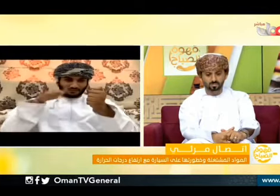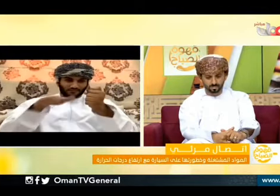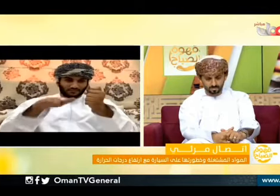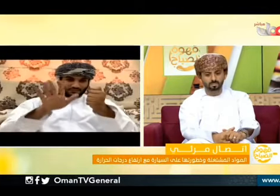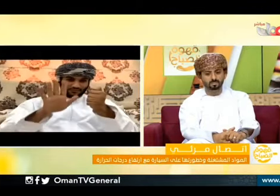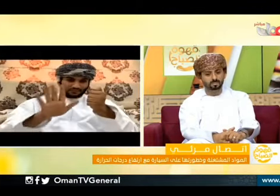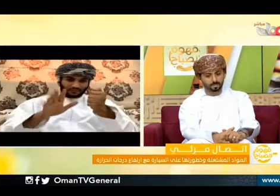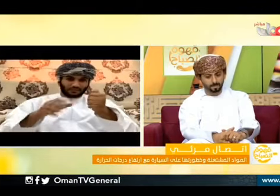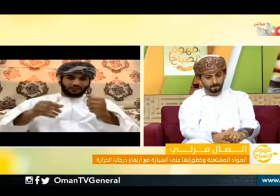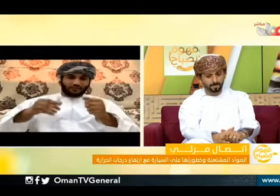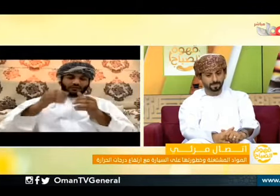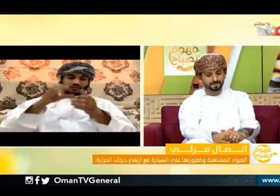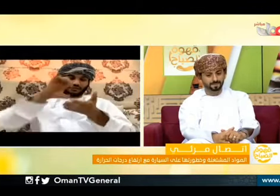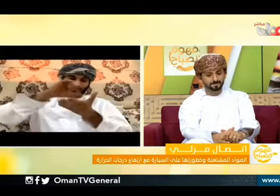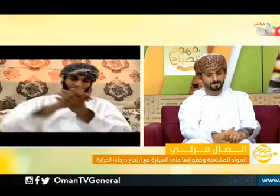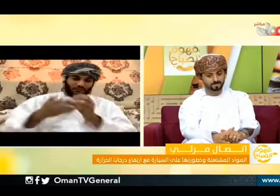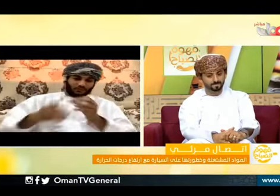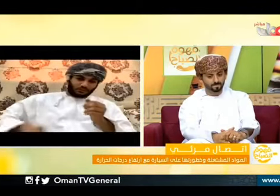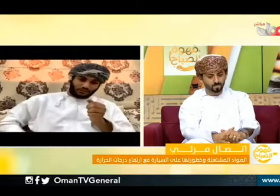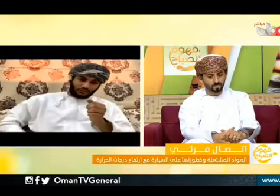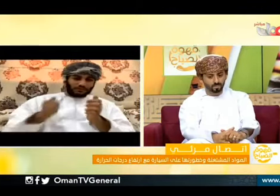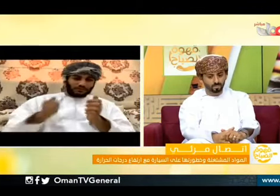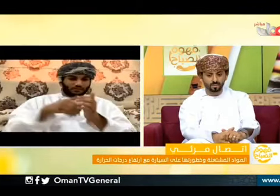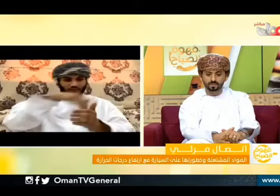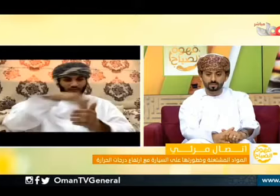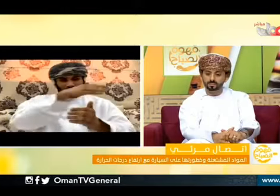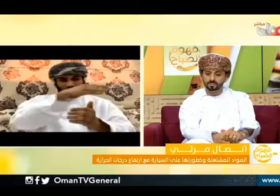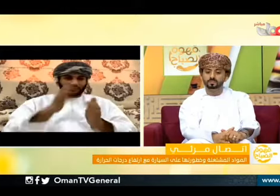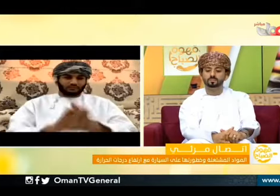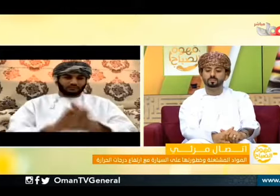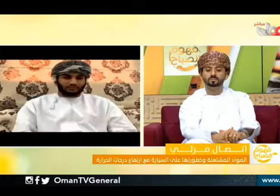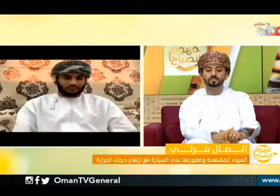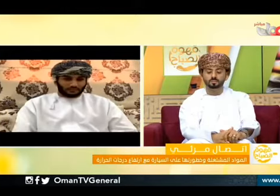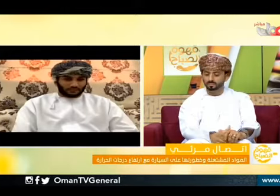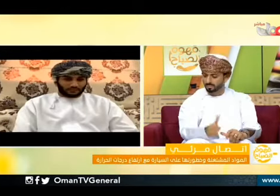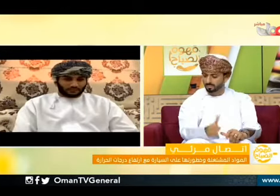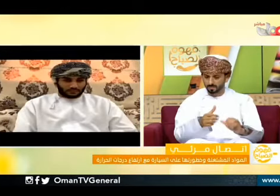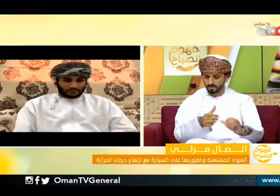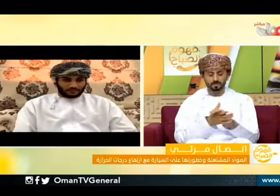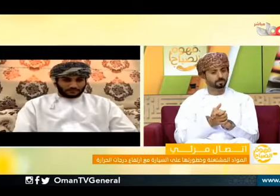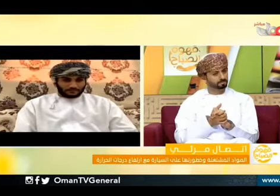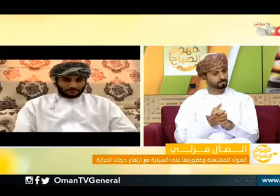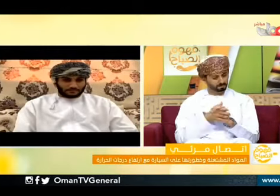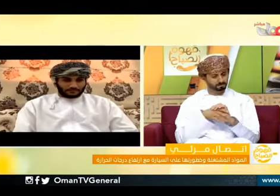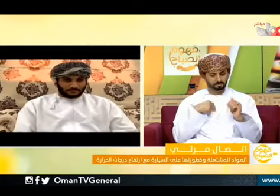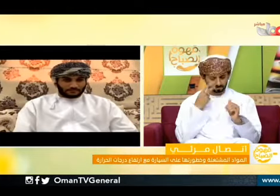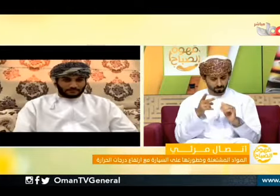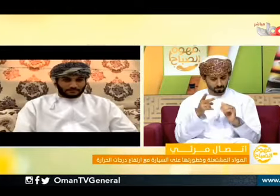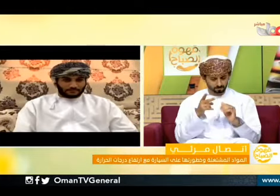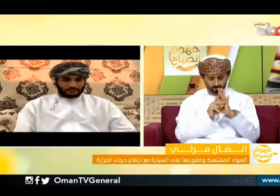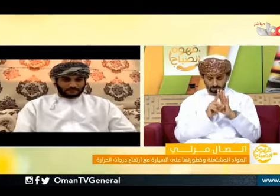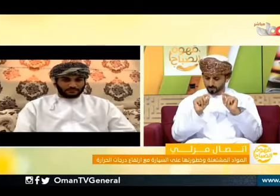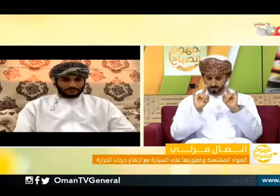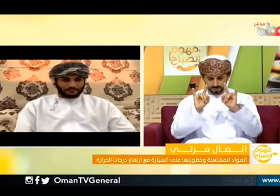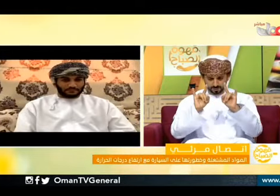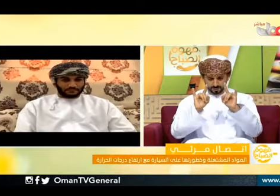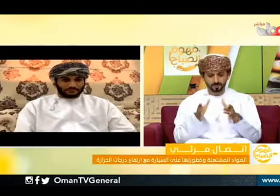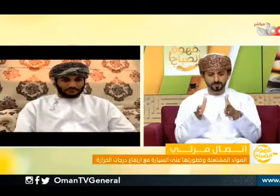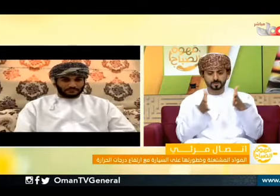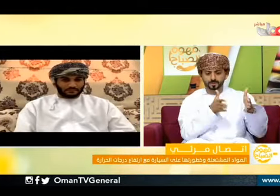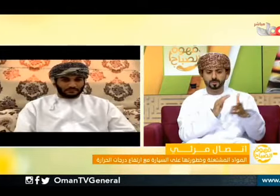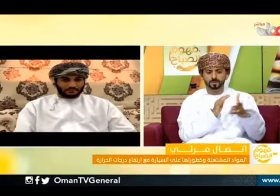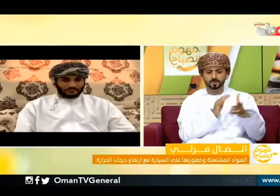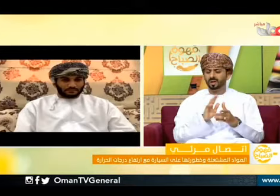ننزله معنا. الكمام ما مشكلة إن إحنا نتركه أيضا القفازات، بس مهم المعقم يكون معنا. ممتاز،